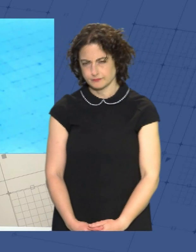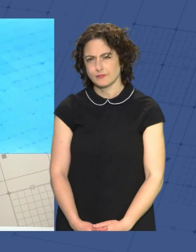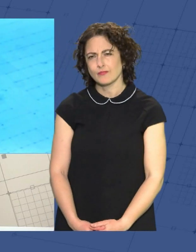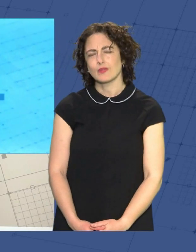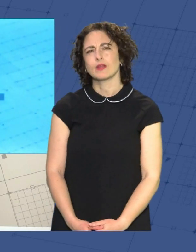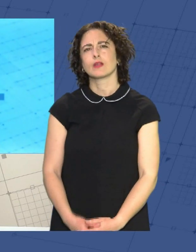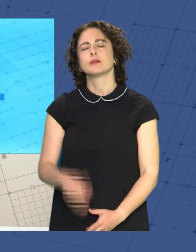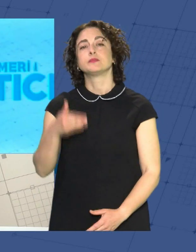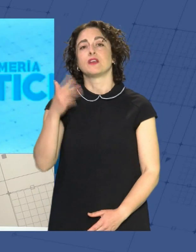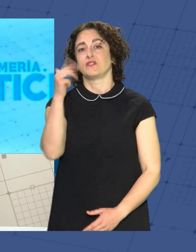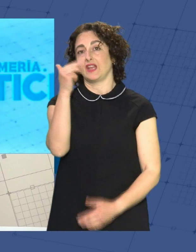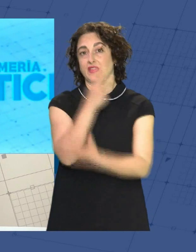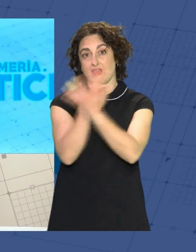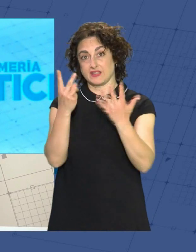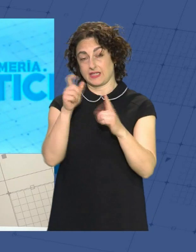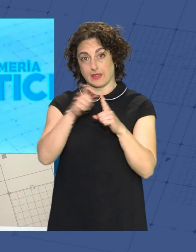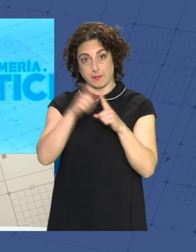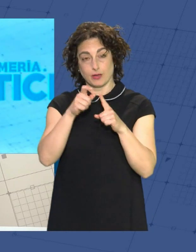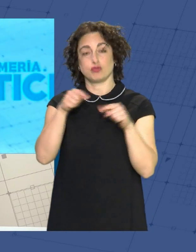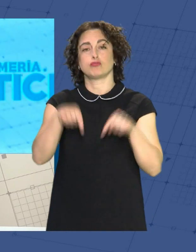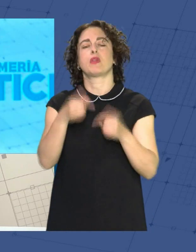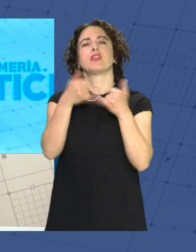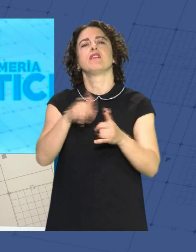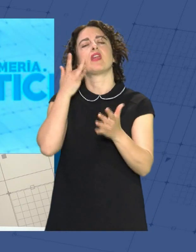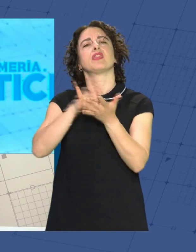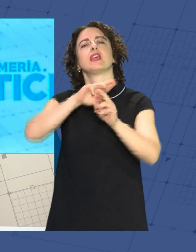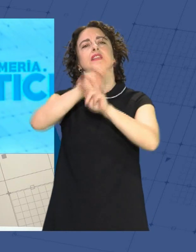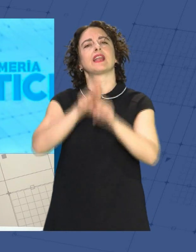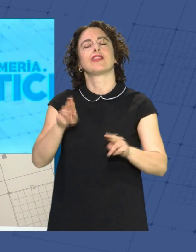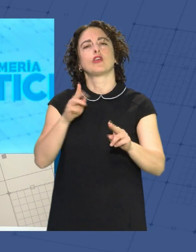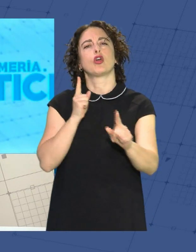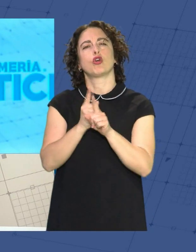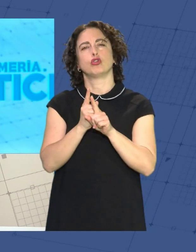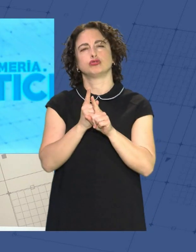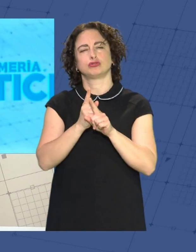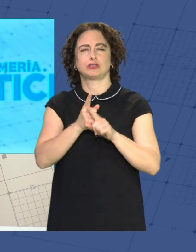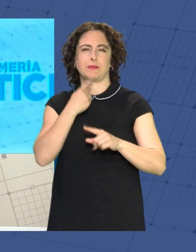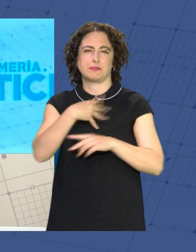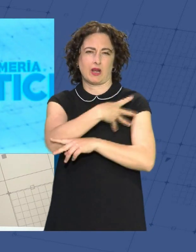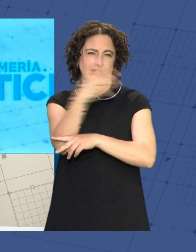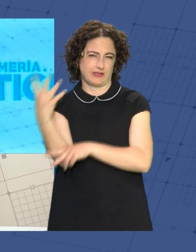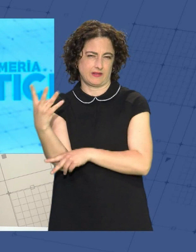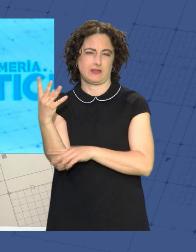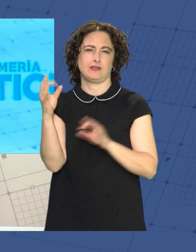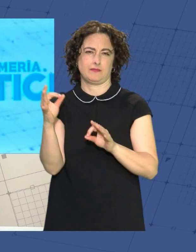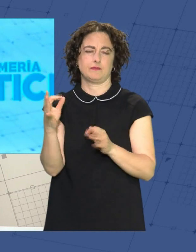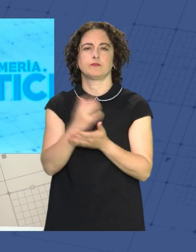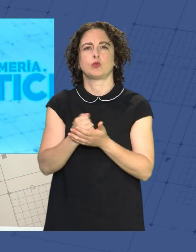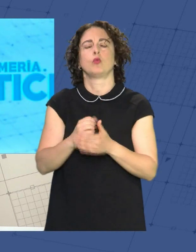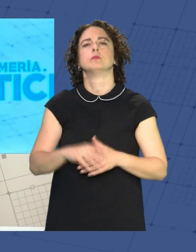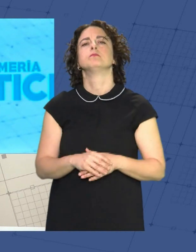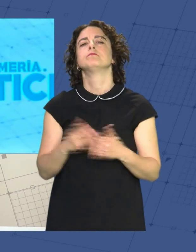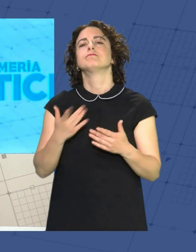Este viernes 17 de mayo se ha celebrado el Día Internacional contra la Homofobia, la Transfobia y la Anifobia.